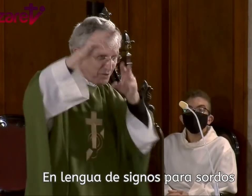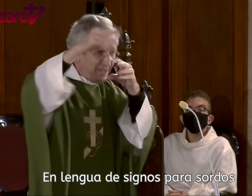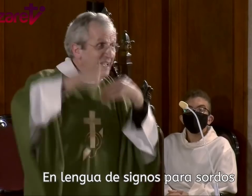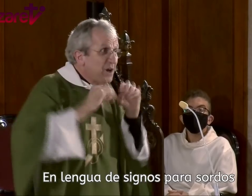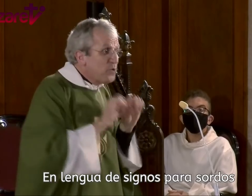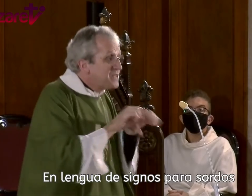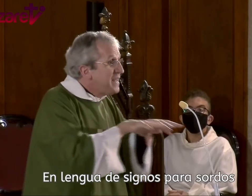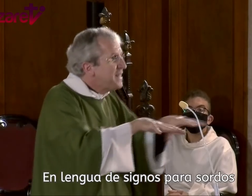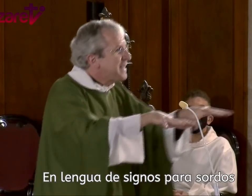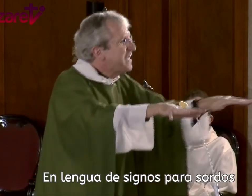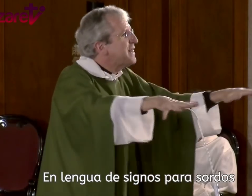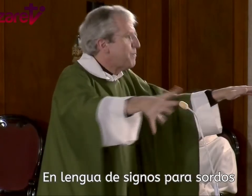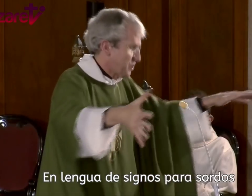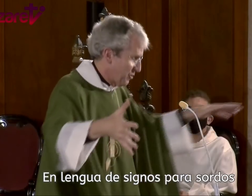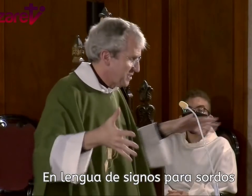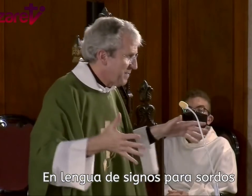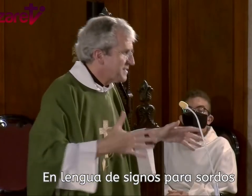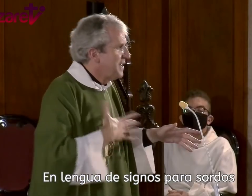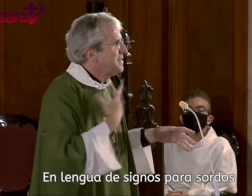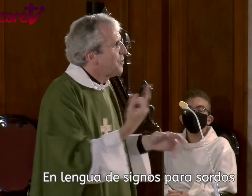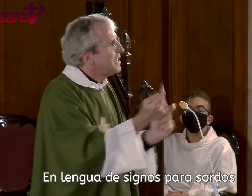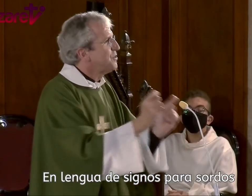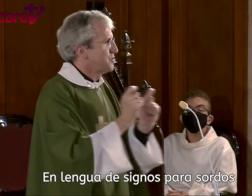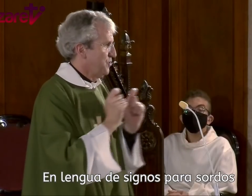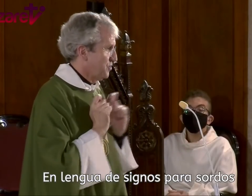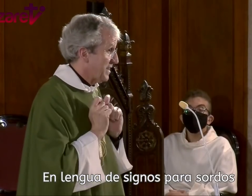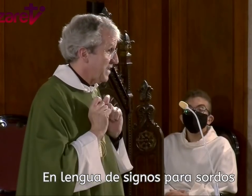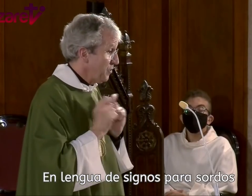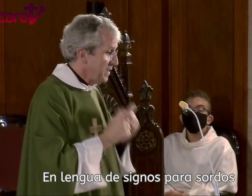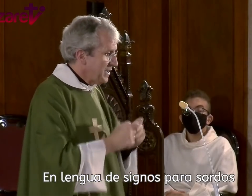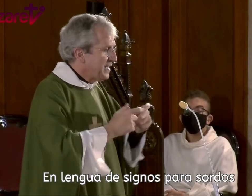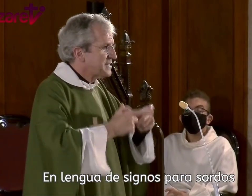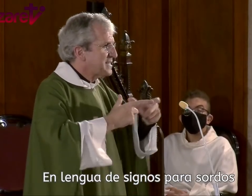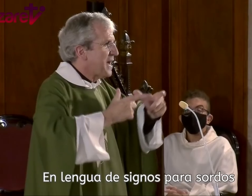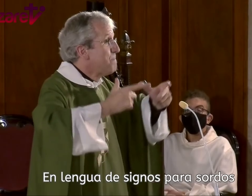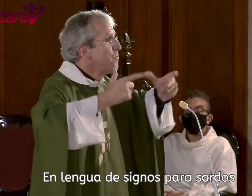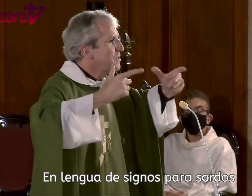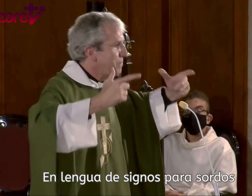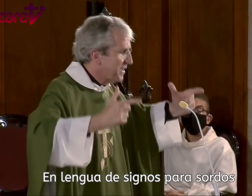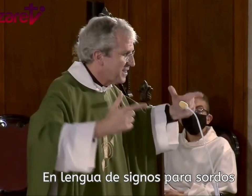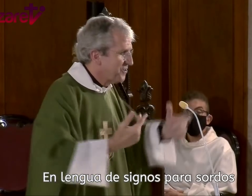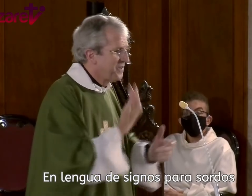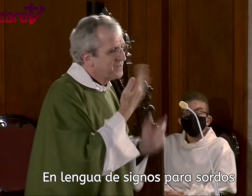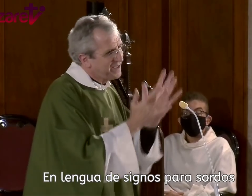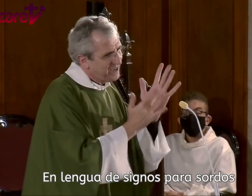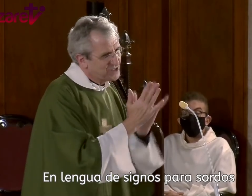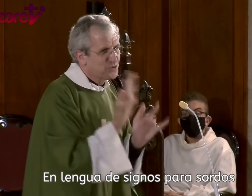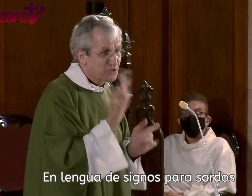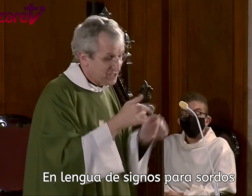Pero es decir Que damos a los demás De lo que Dios Nos ha dado Y esa es la Multiplicación Que Jesús Nos está